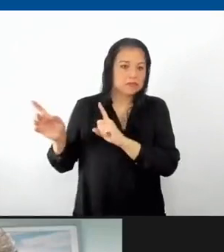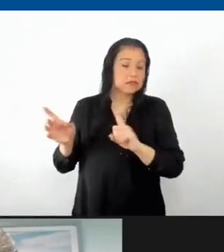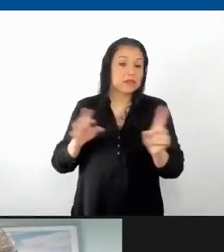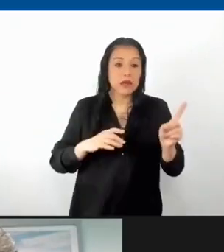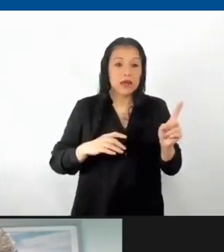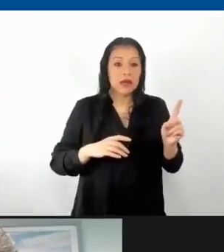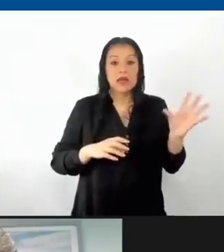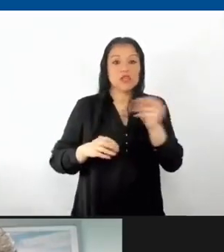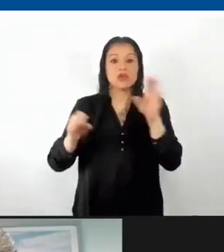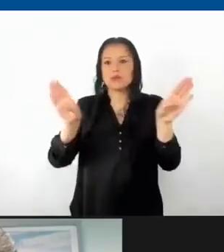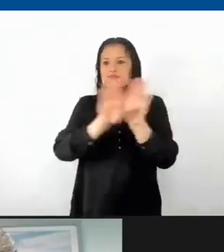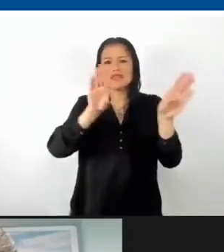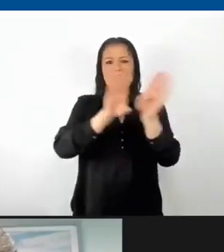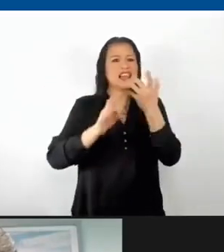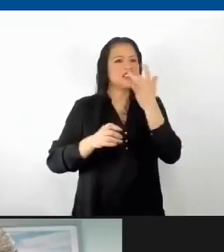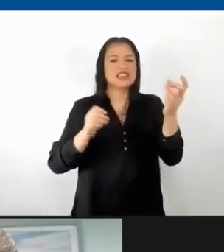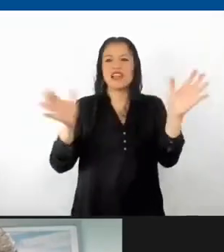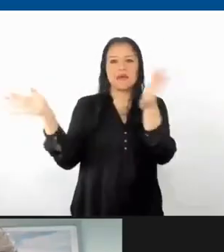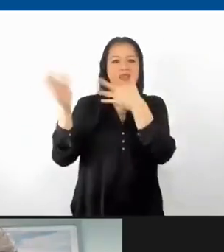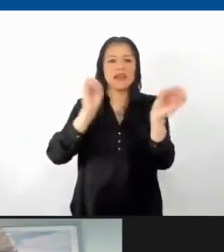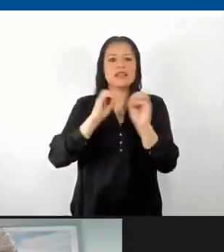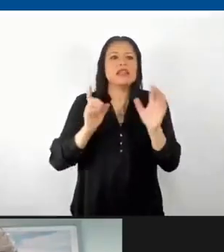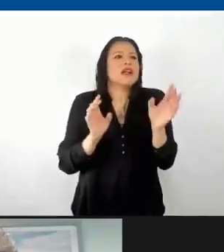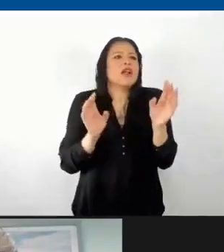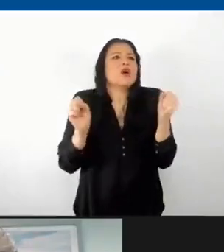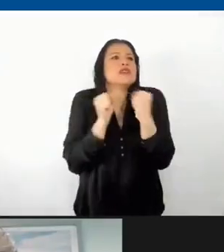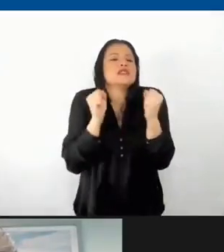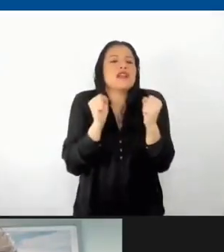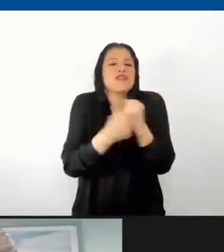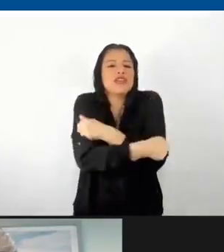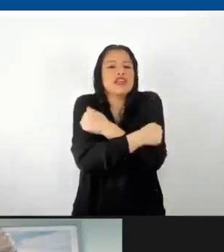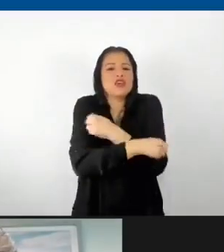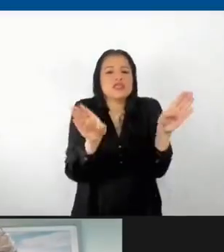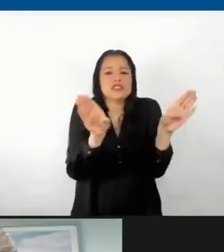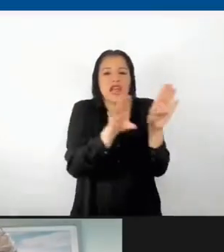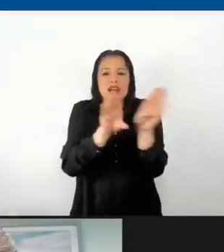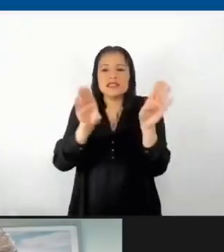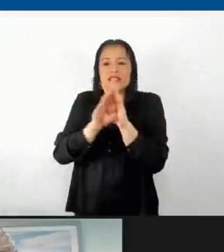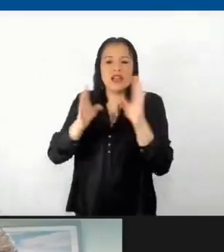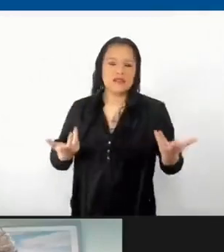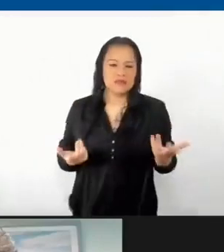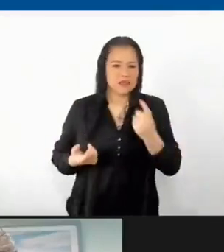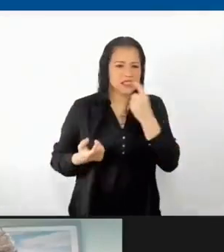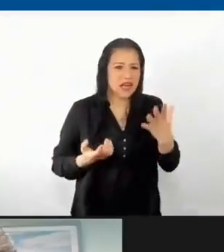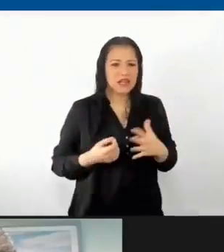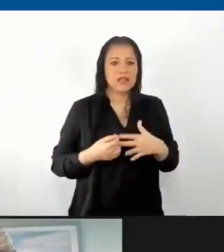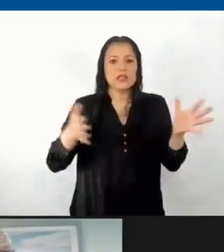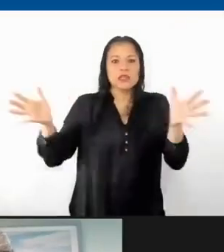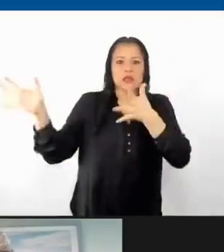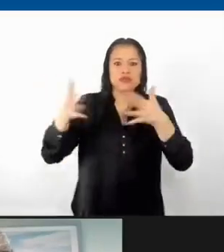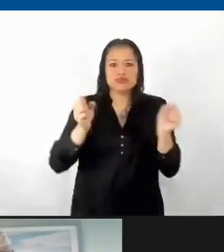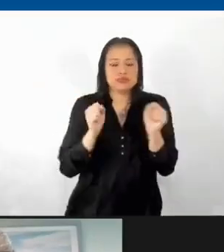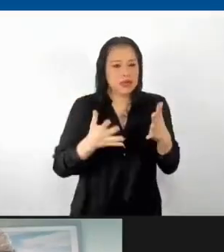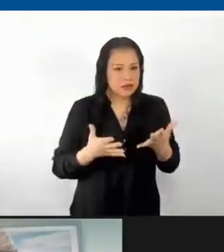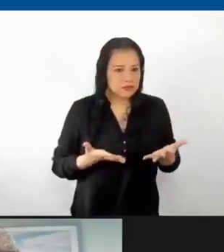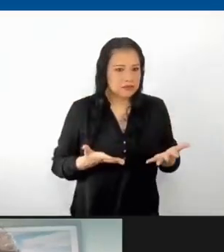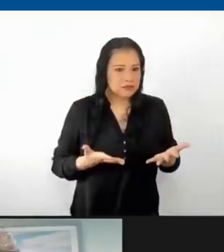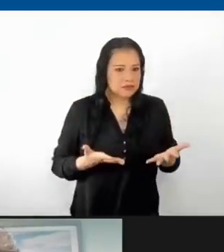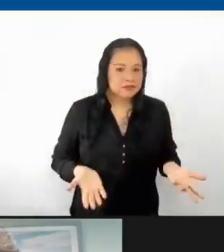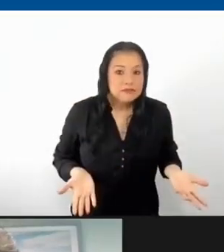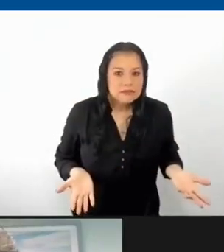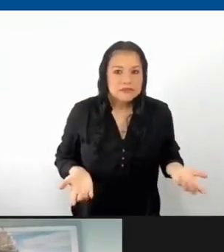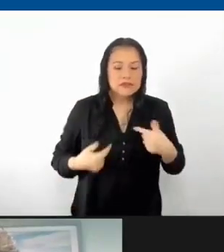y todo está cerrado sin ventilar, porque dice, ay, cierre las ventanas, hace frío, cierre las ventanas, el chiflón de aire. Yo